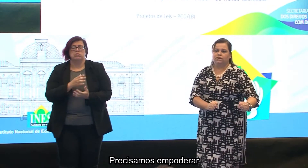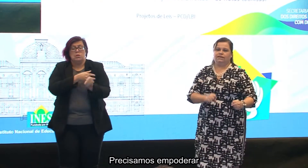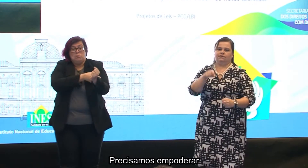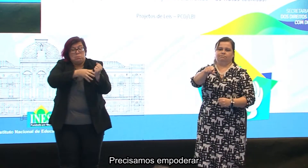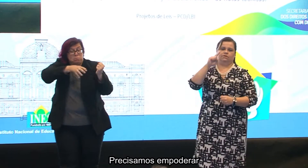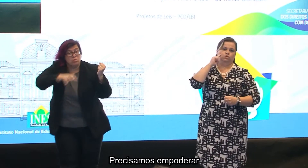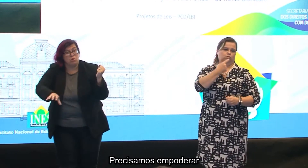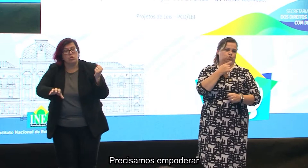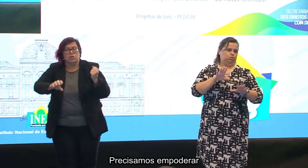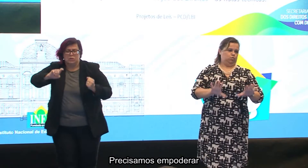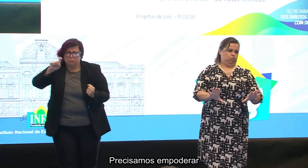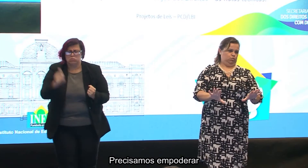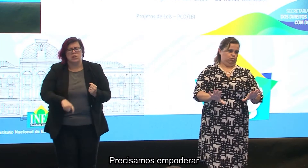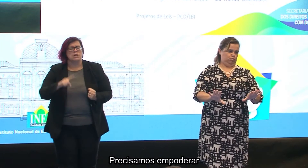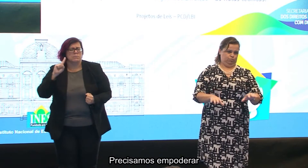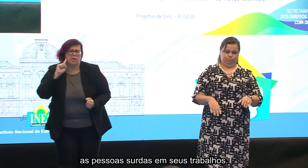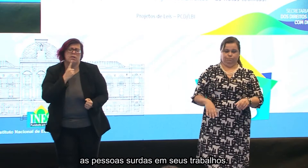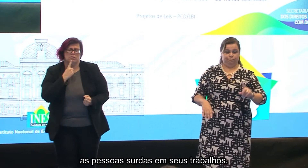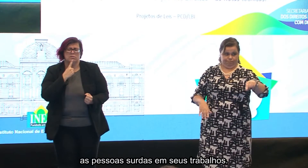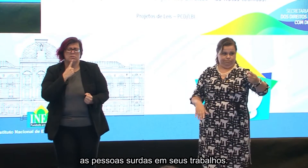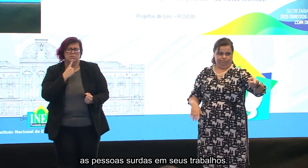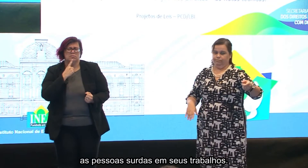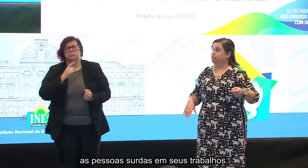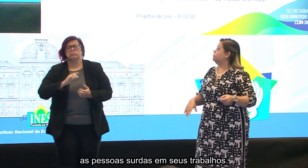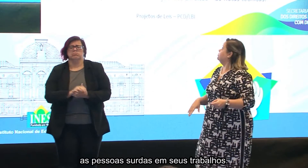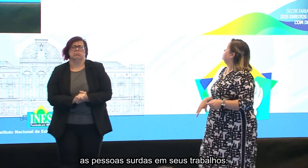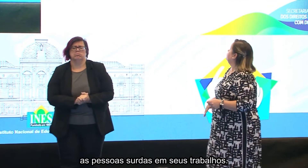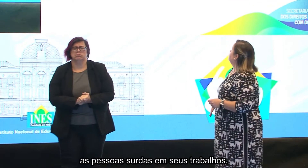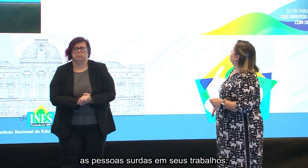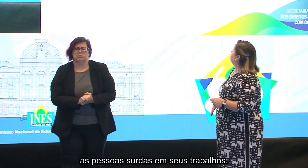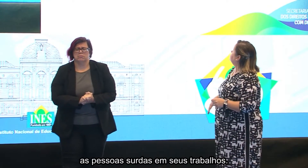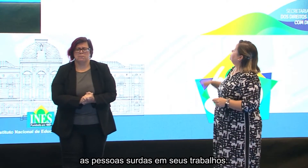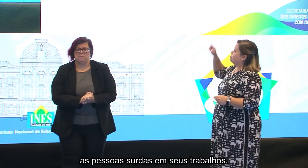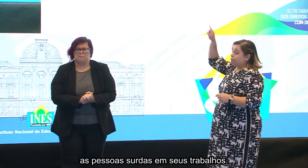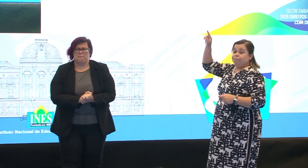precisamos empoderá-los, precisamos empoderar as pessoas surdas em seus trabalhos.